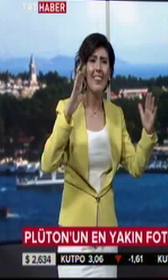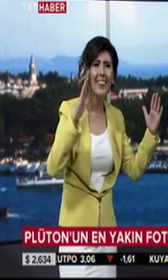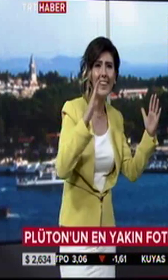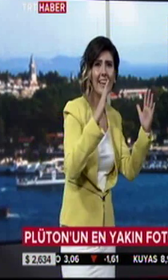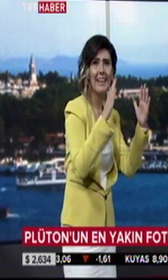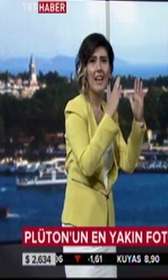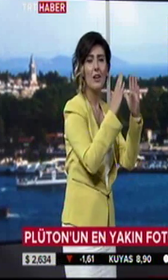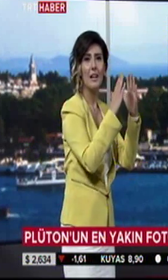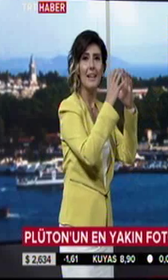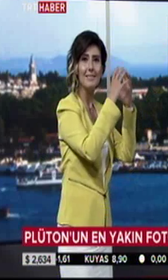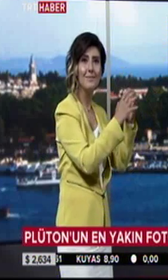gezegeni fotoğraflayacak.